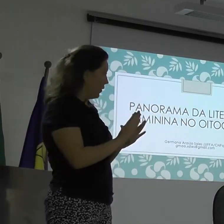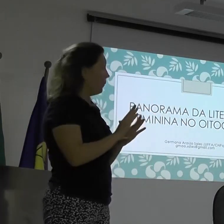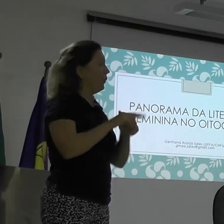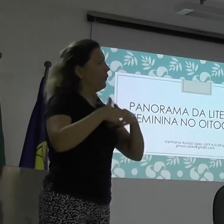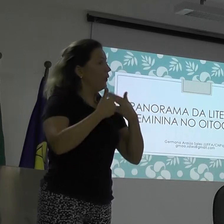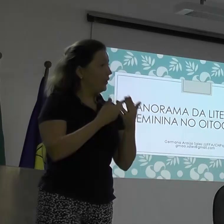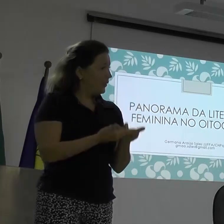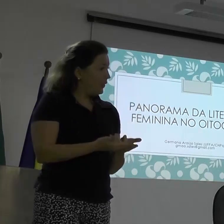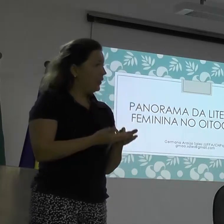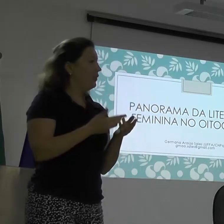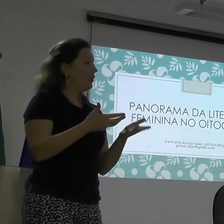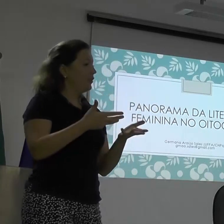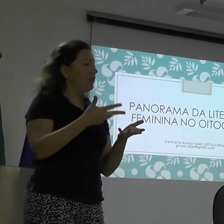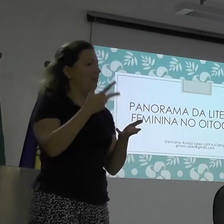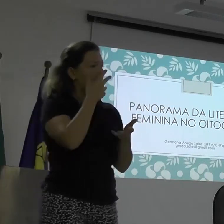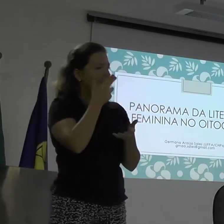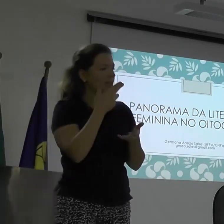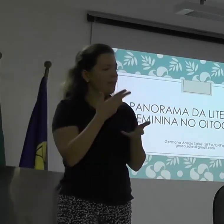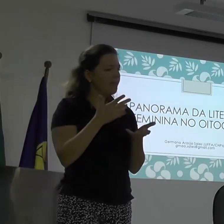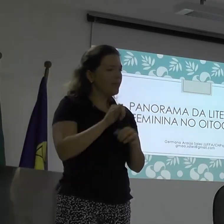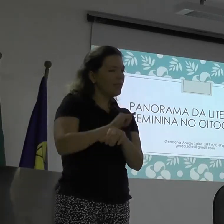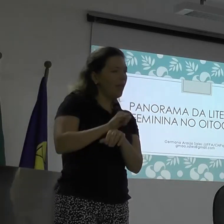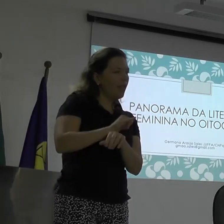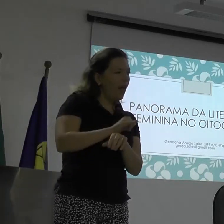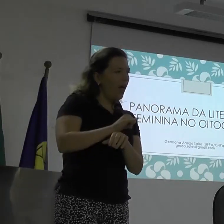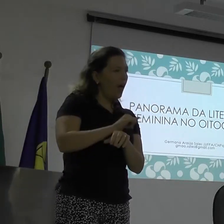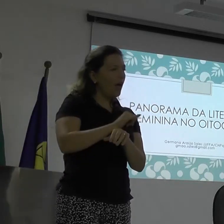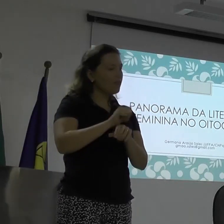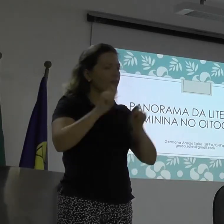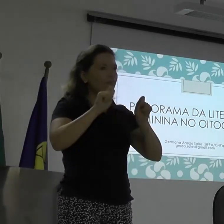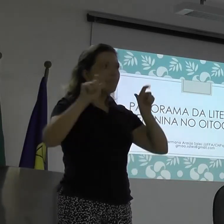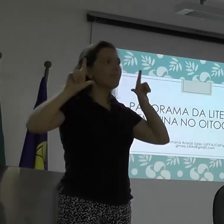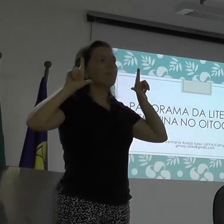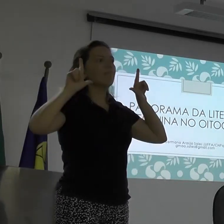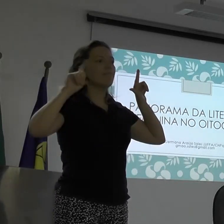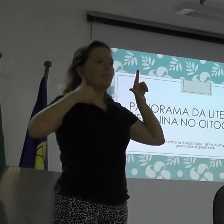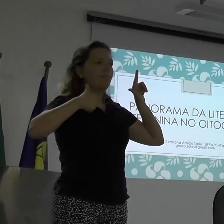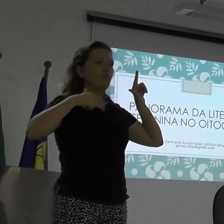é esta a forma de sobressair para qualquer